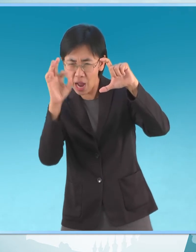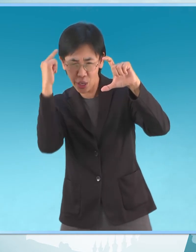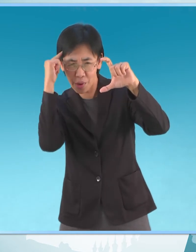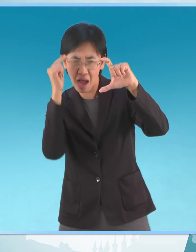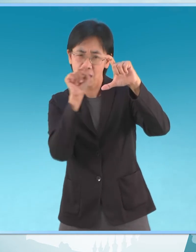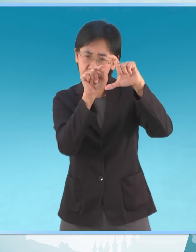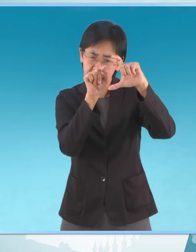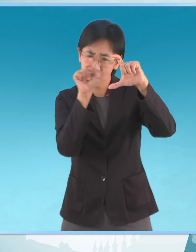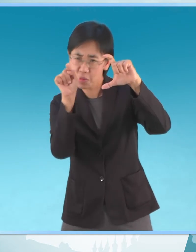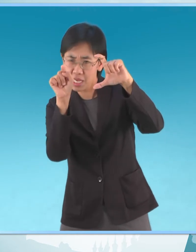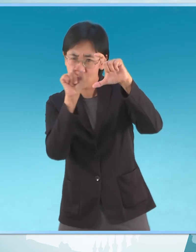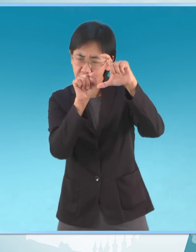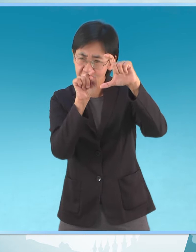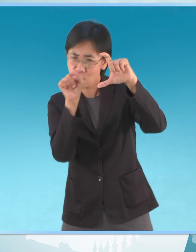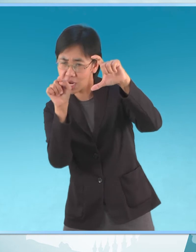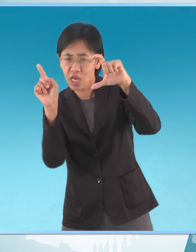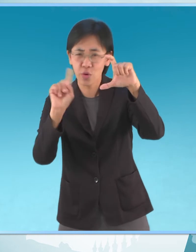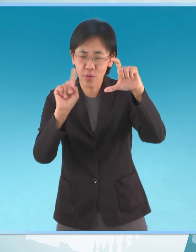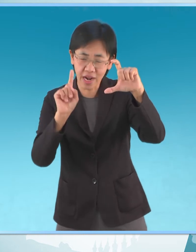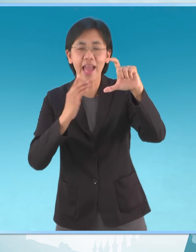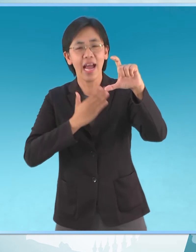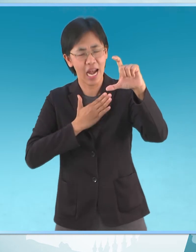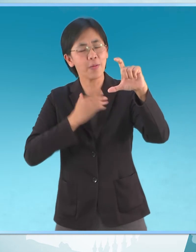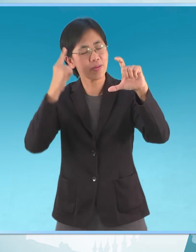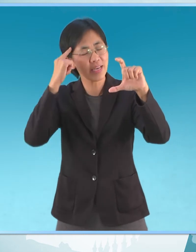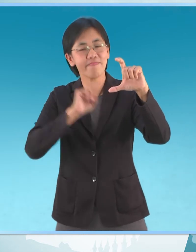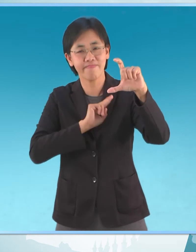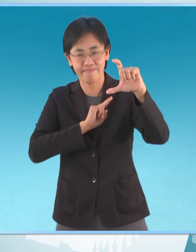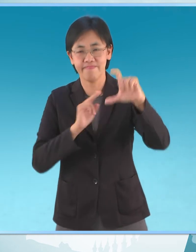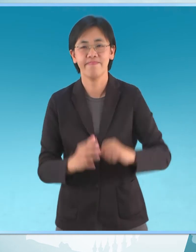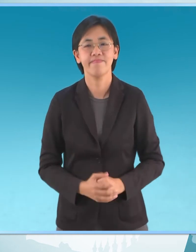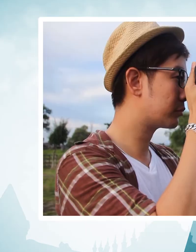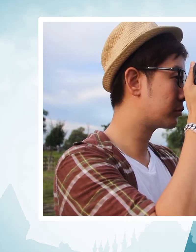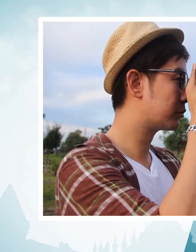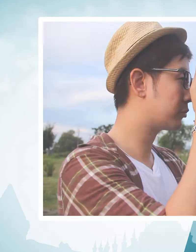ฮะแล้วก็เลือกว่าจะให้โฟกัสของภาพเนี่ยอยู่ตำแหน่งไหนในจุดตัดนี้ครับ